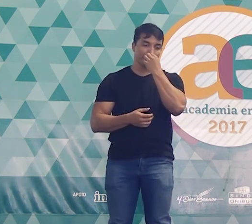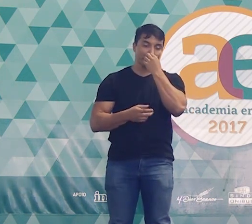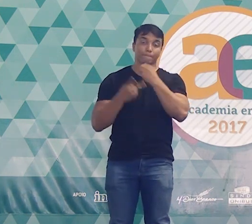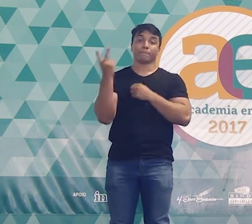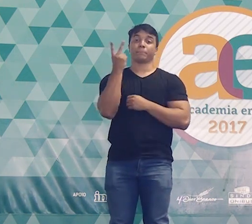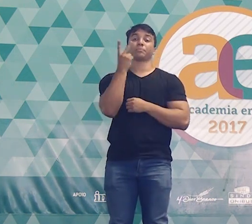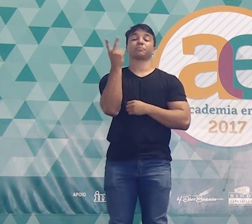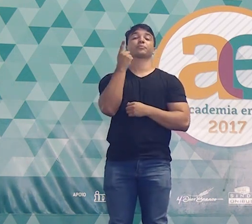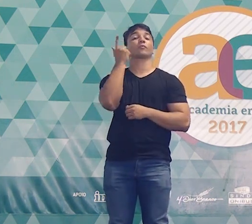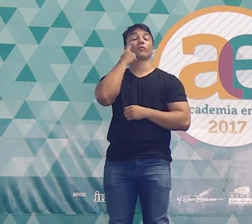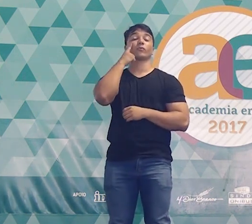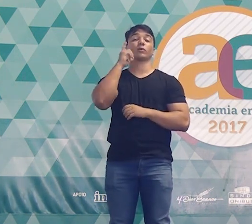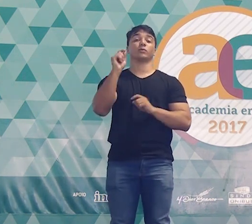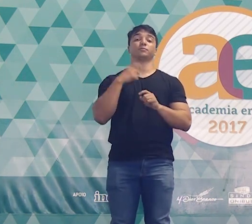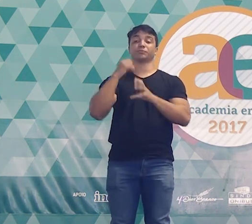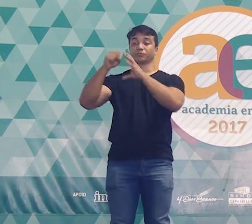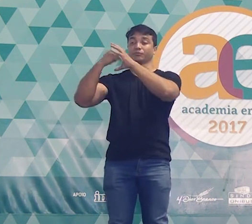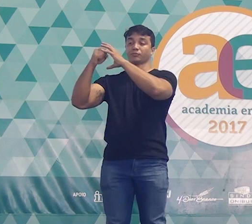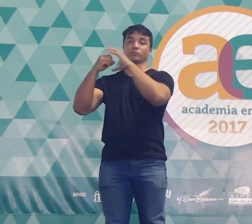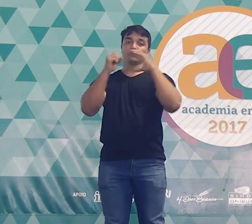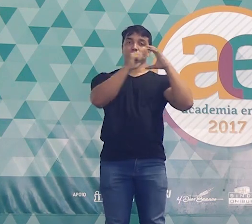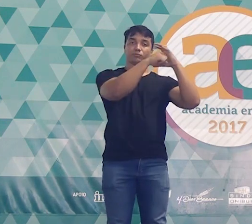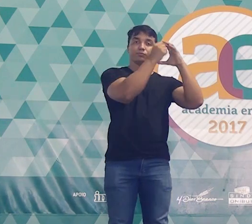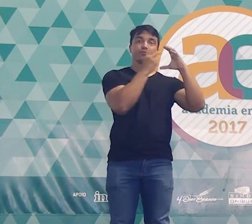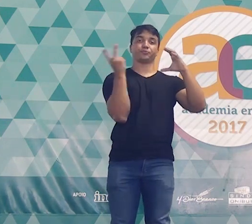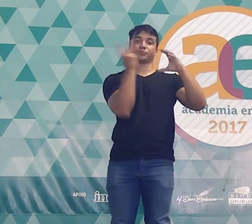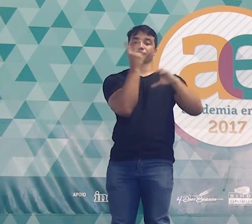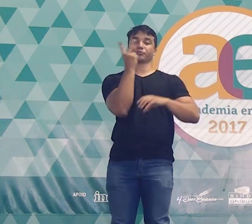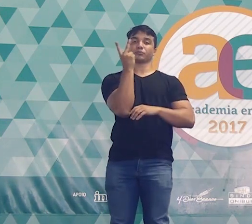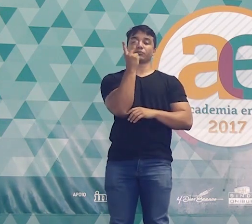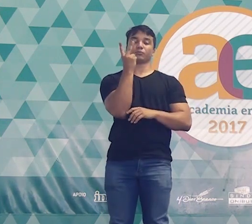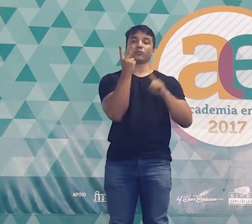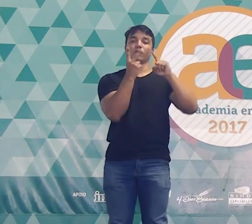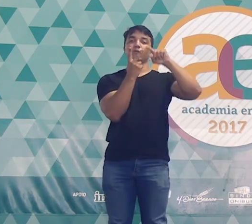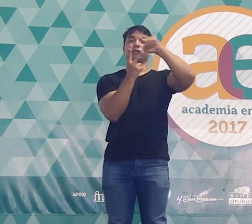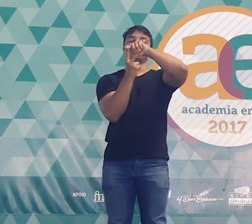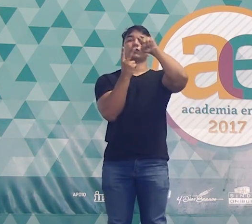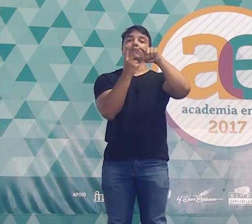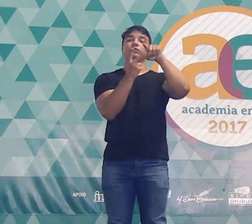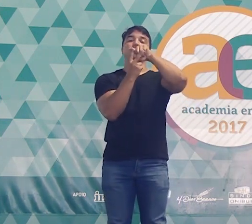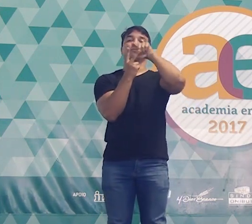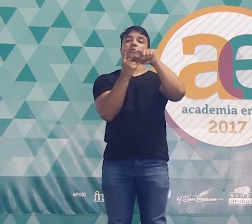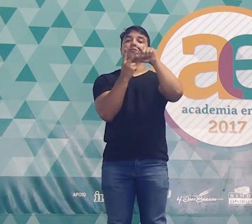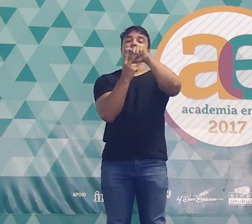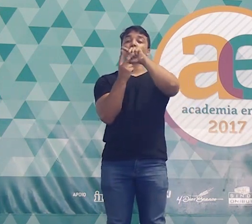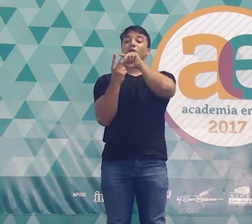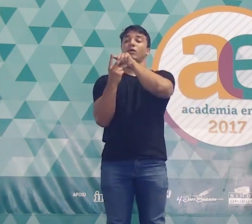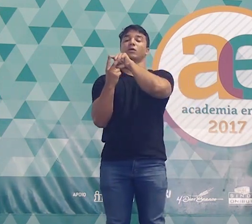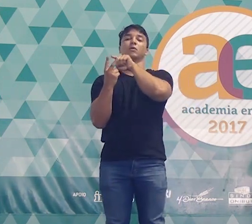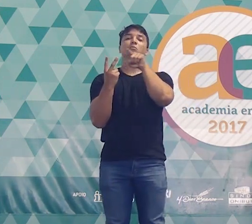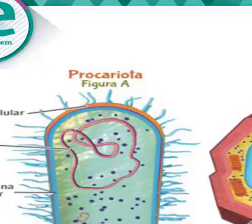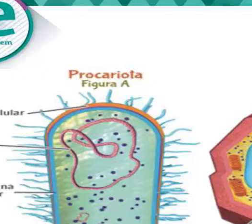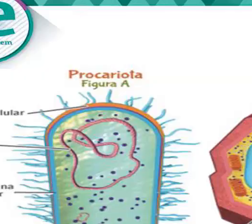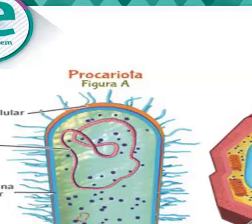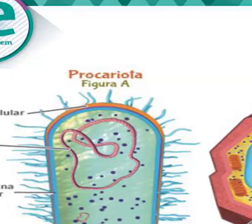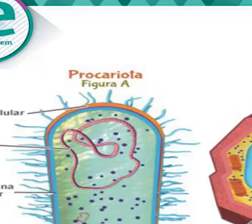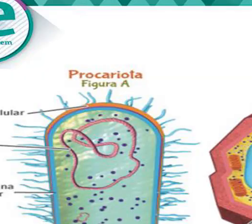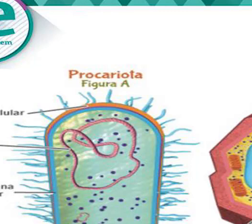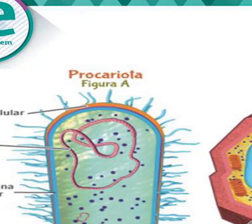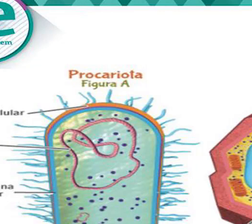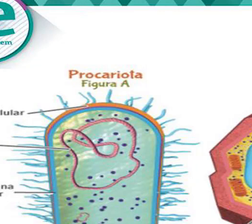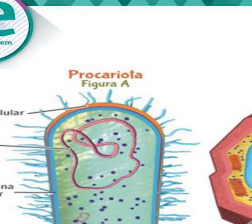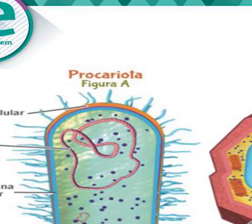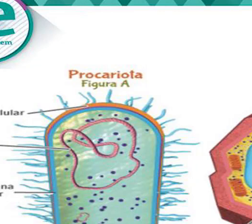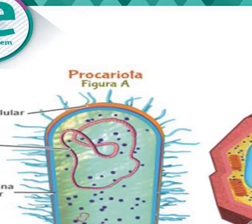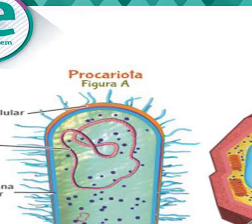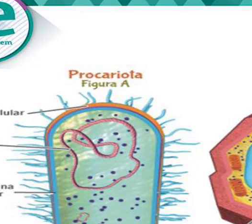Gente, quando falamos de células, nós temos dois tipos celulares, né? Quais são os tipos celulares que a